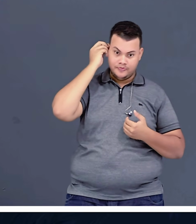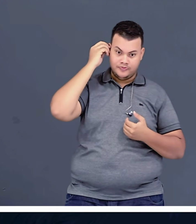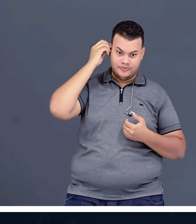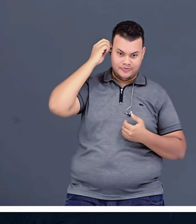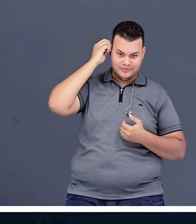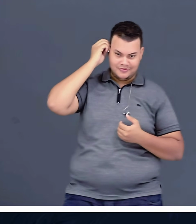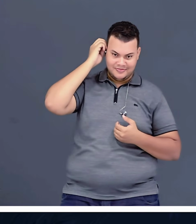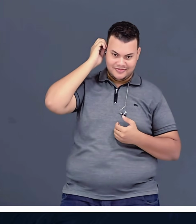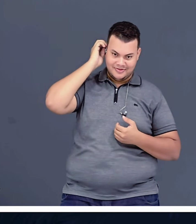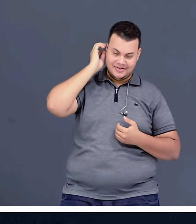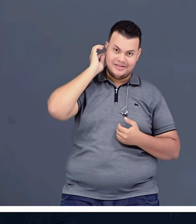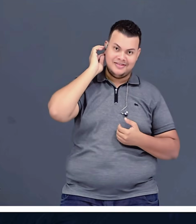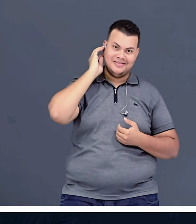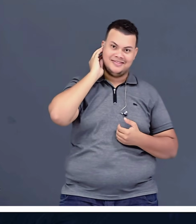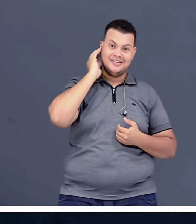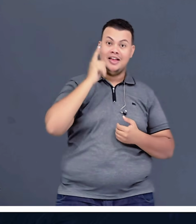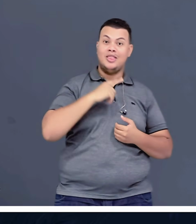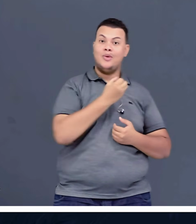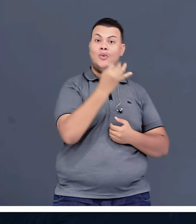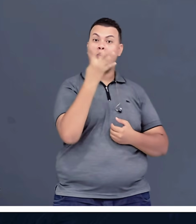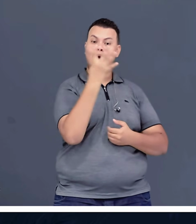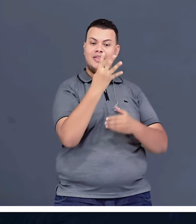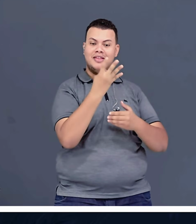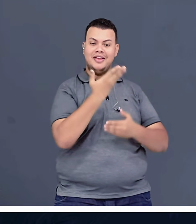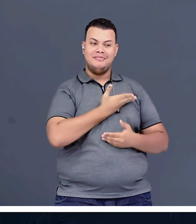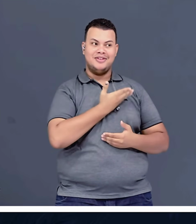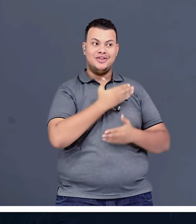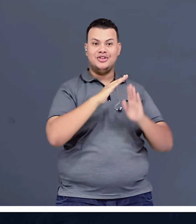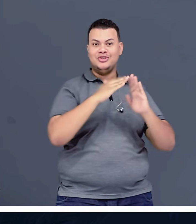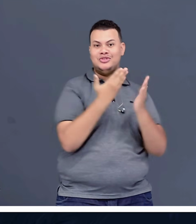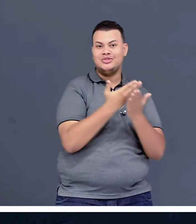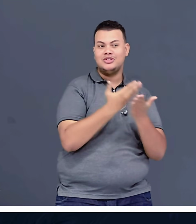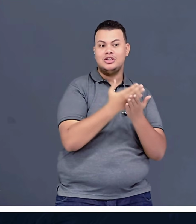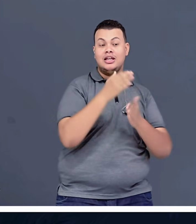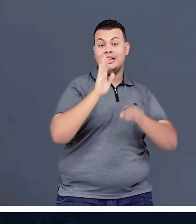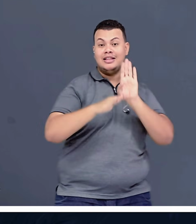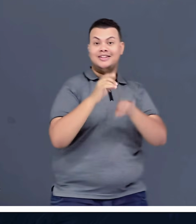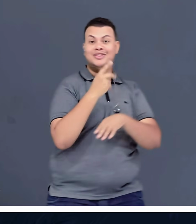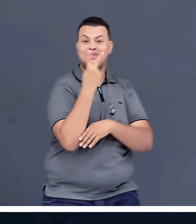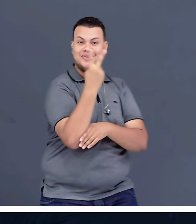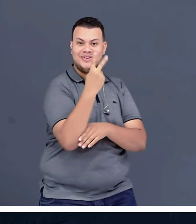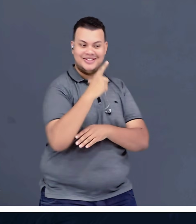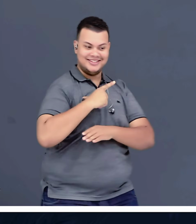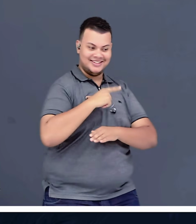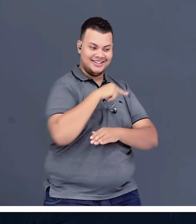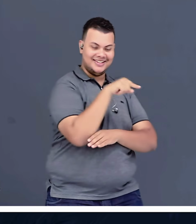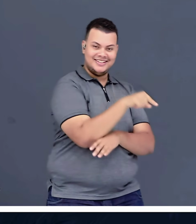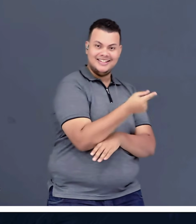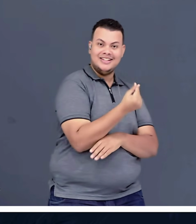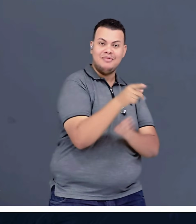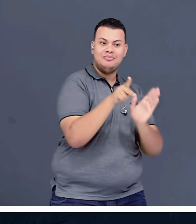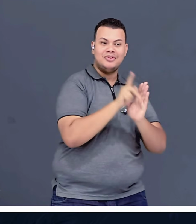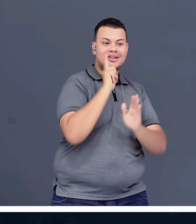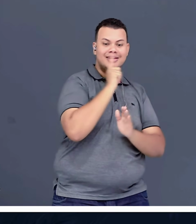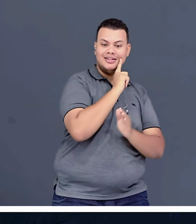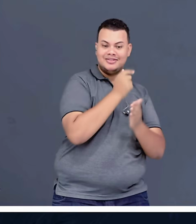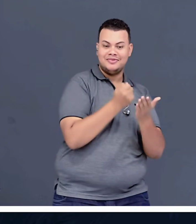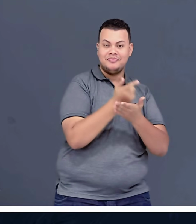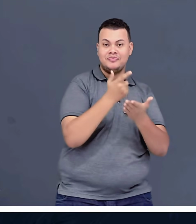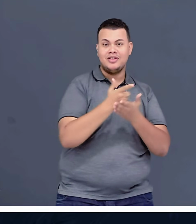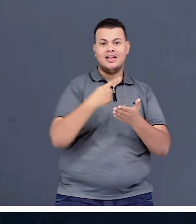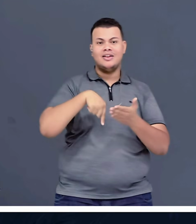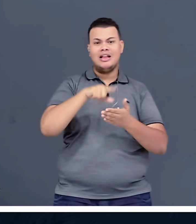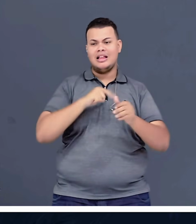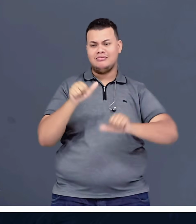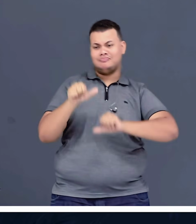eram 4 amigos que estudavam juntos. Aí normalmente só 2 tinham o dinheiro do lanche. E a gente revezava. Não